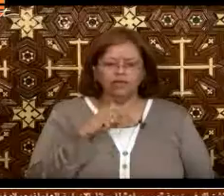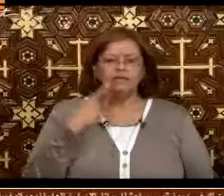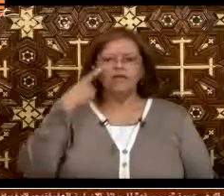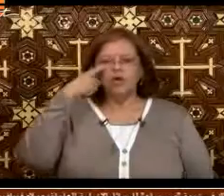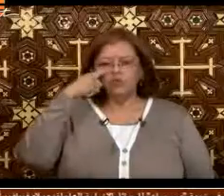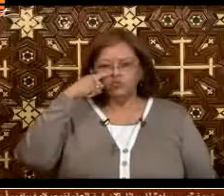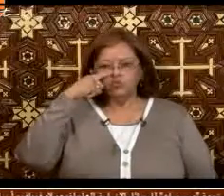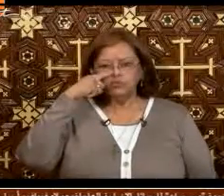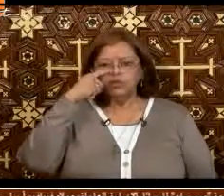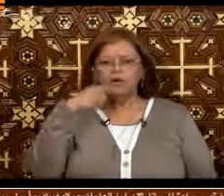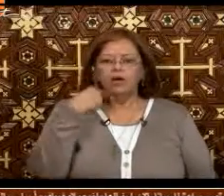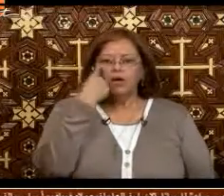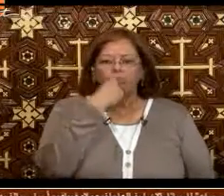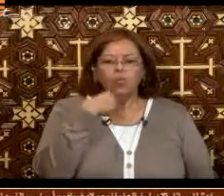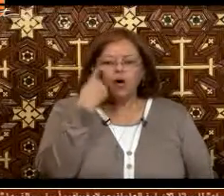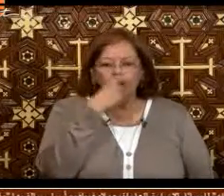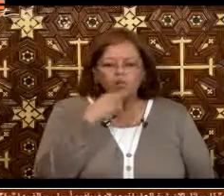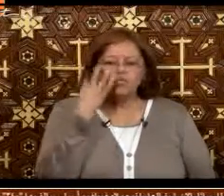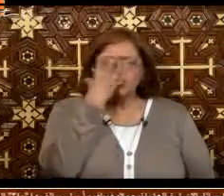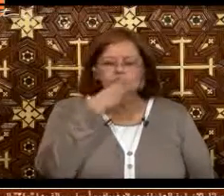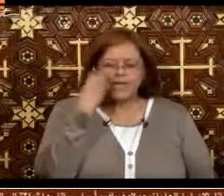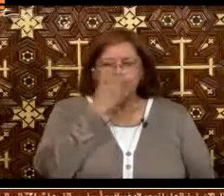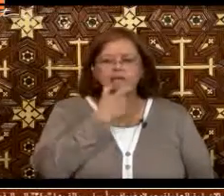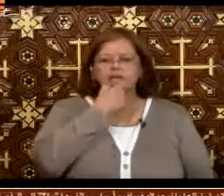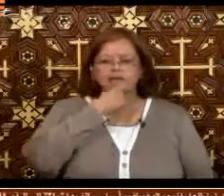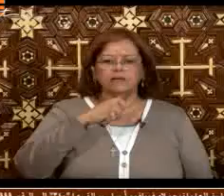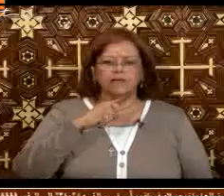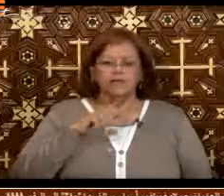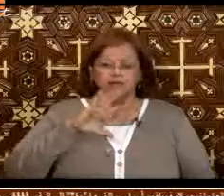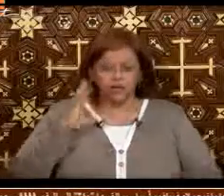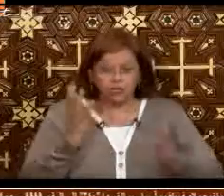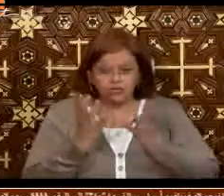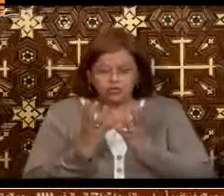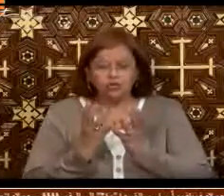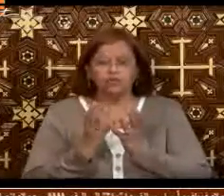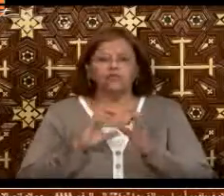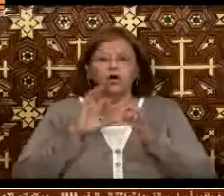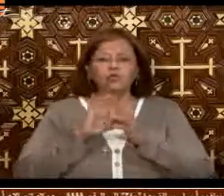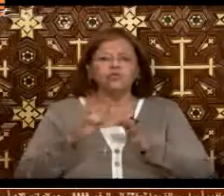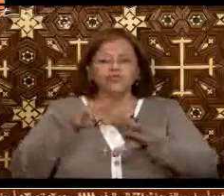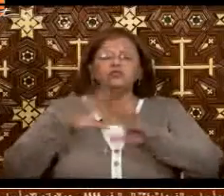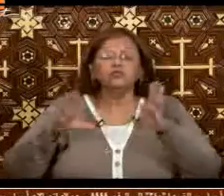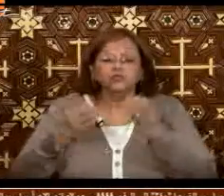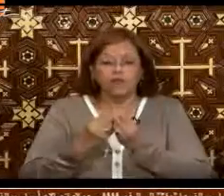تاني نون واو ه ي. يبقى كل دول الحروف هقولهم تاني كلهم مع